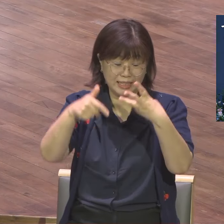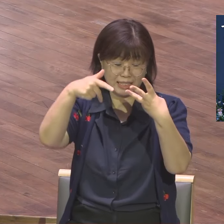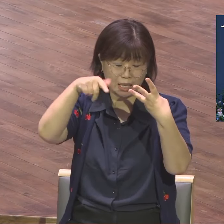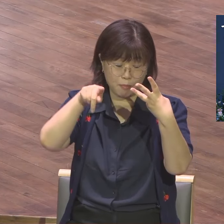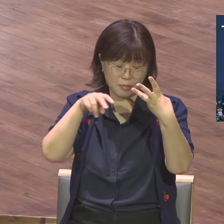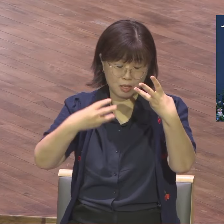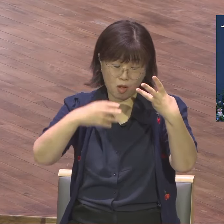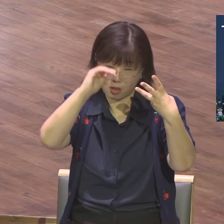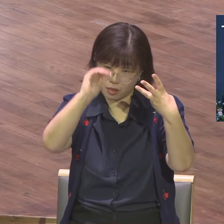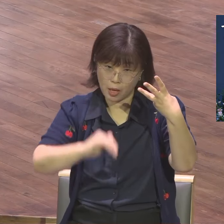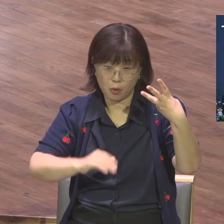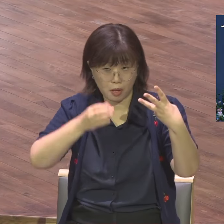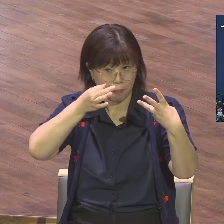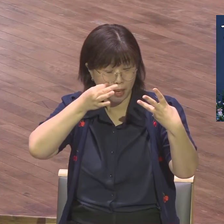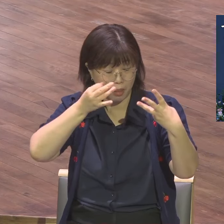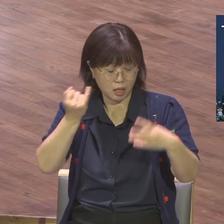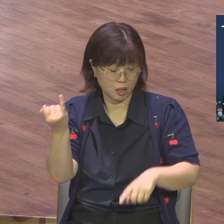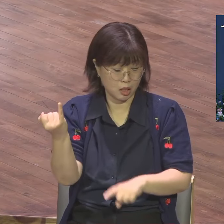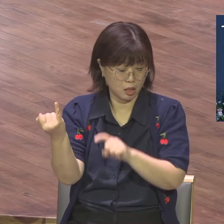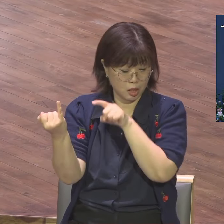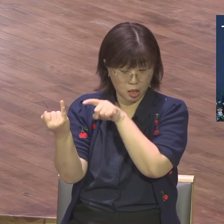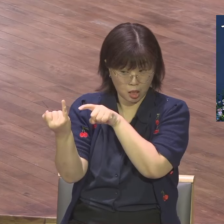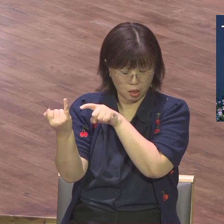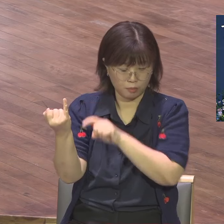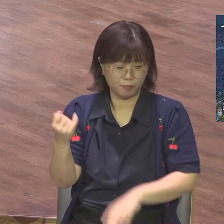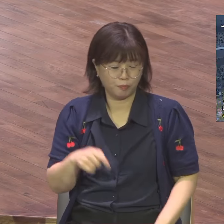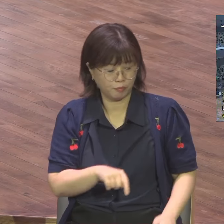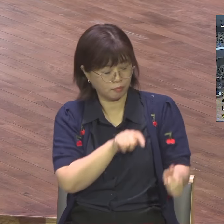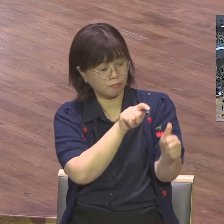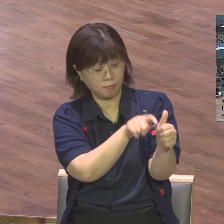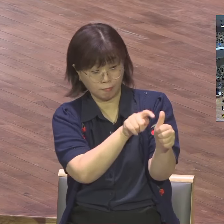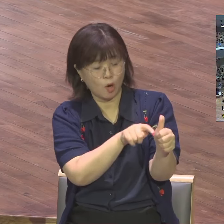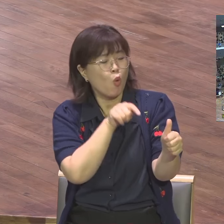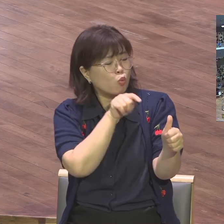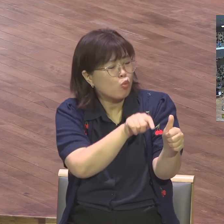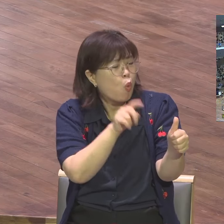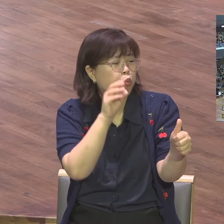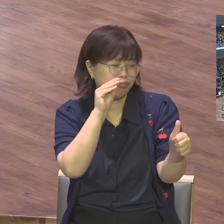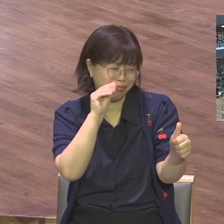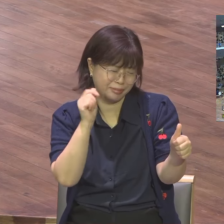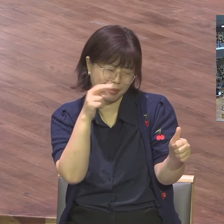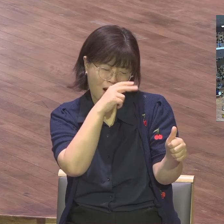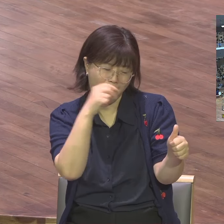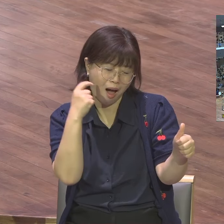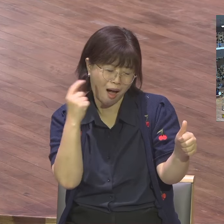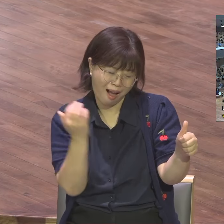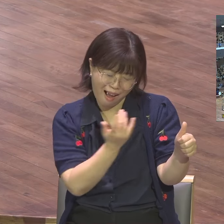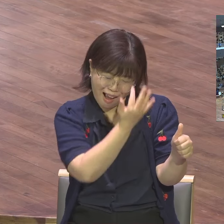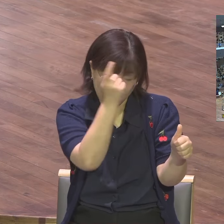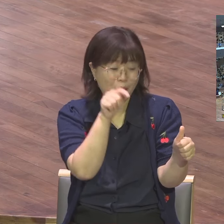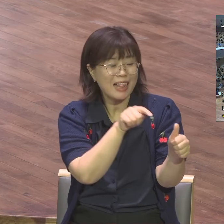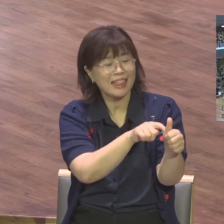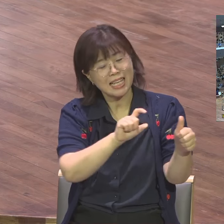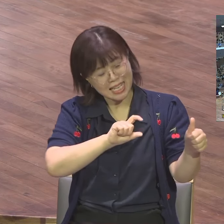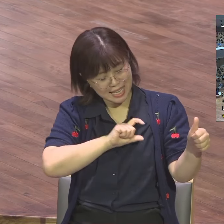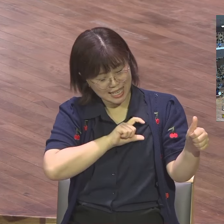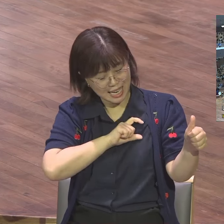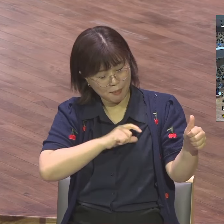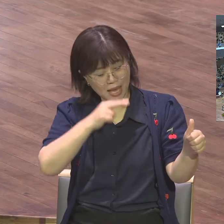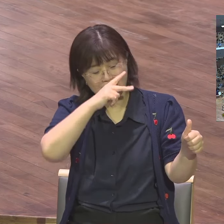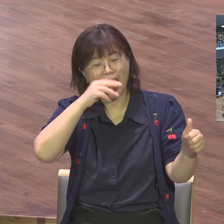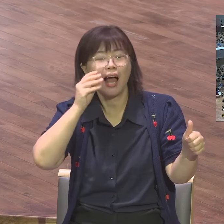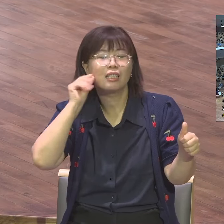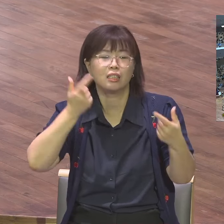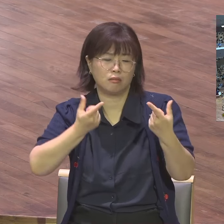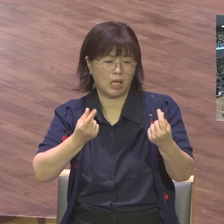대해서 술람미 여인이 이렇게 고백합니다. 너 기름이 향기로워 아름답고 너 이름이 솟는 향기름